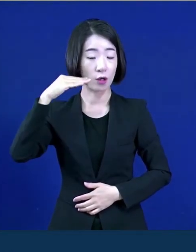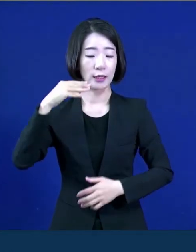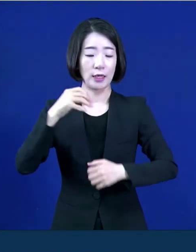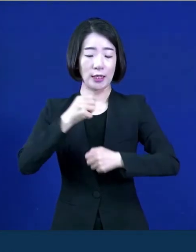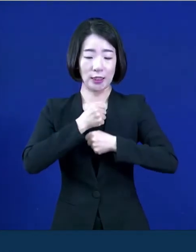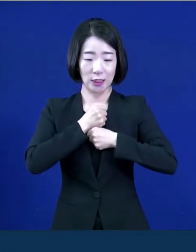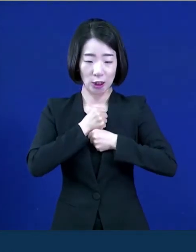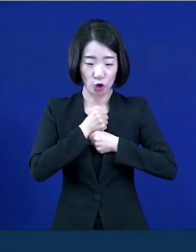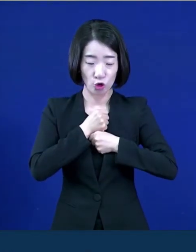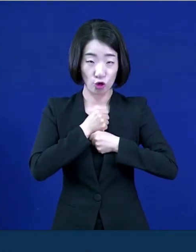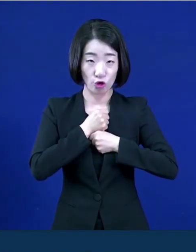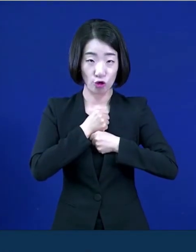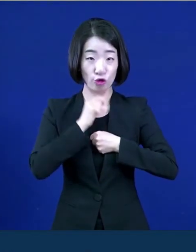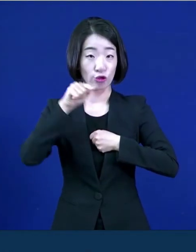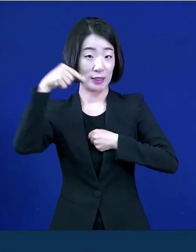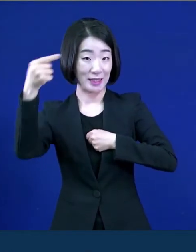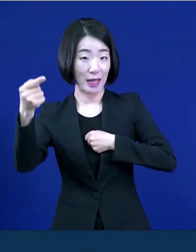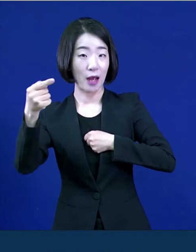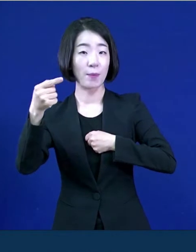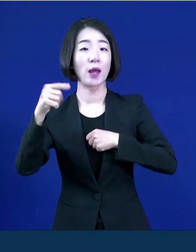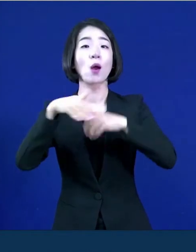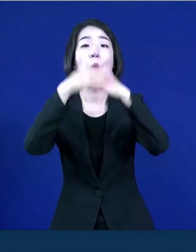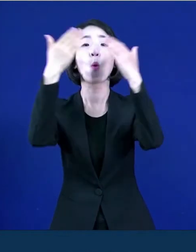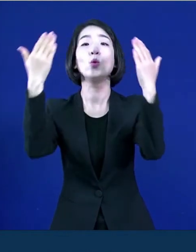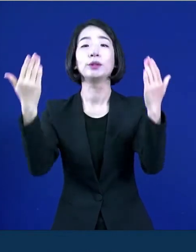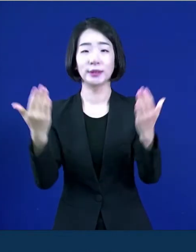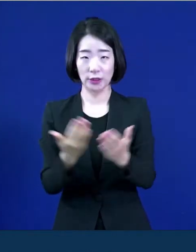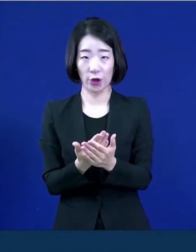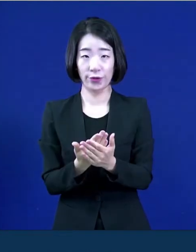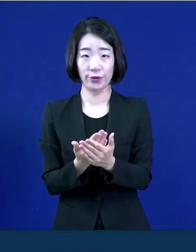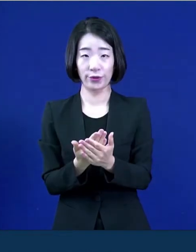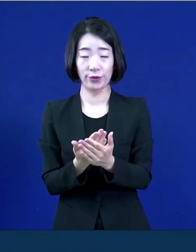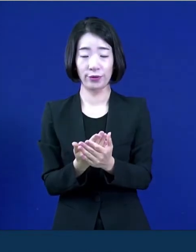신중, 그리고 건너뜁니다. 온전, 이 네 가지입니다.